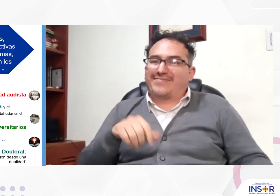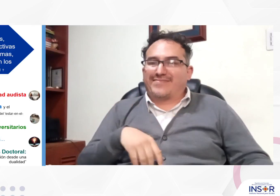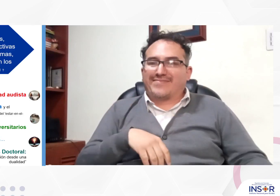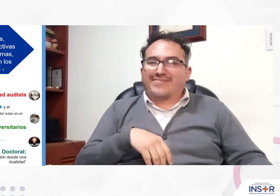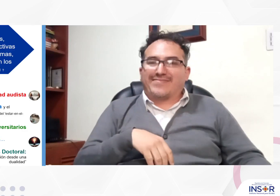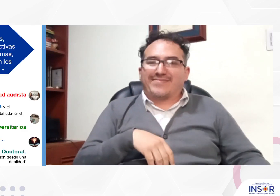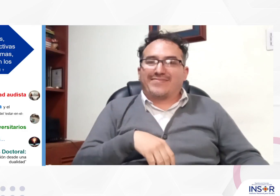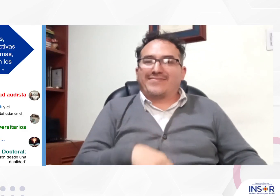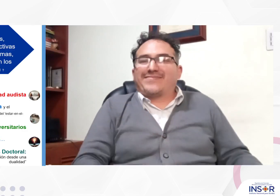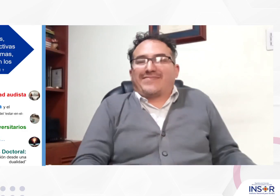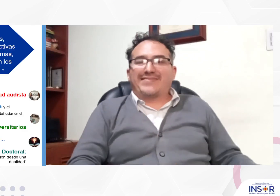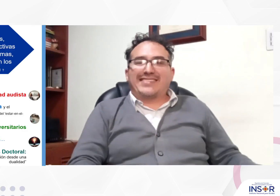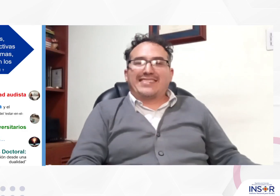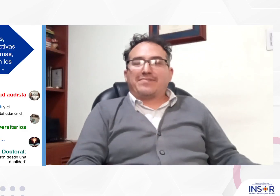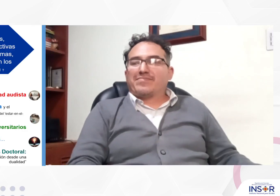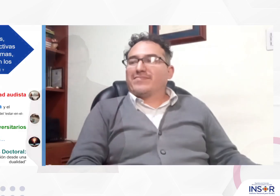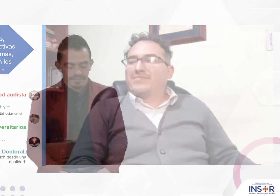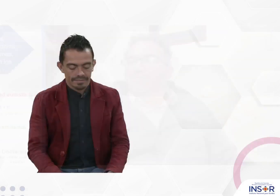Muchas gracias.